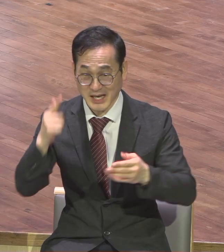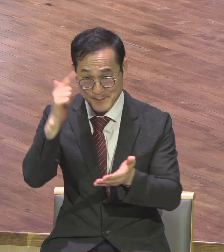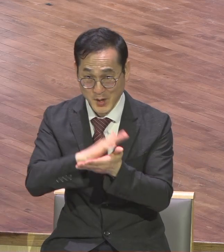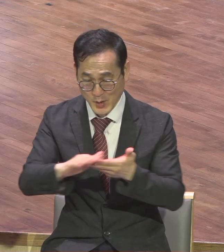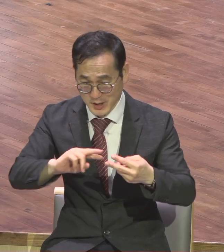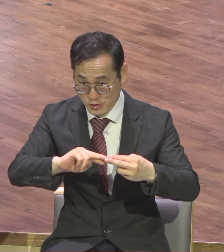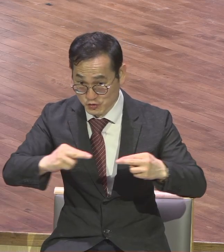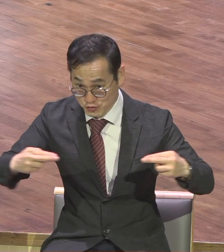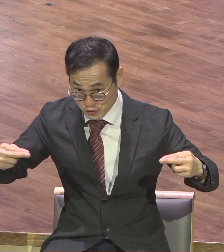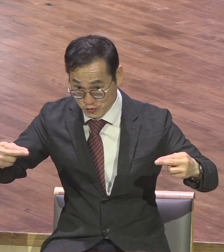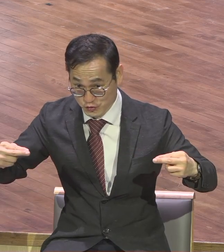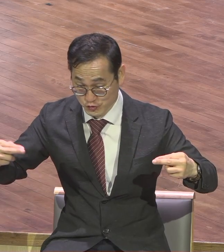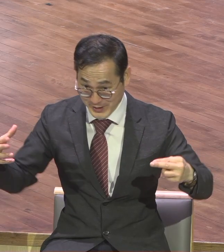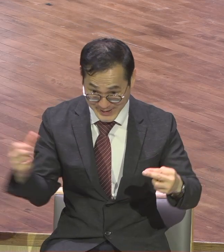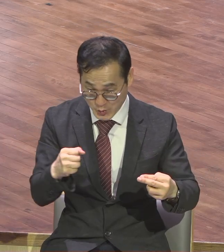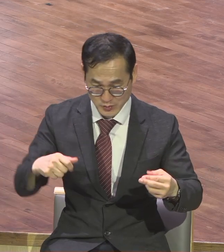지켜라